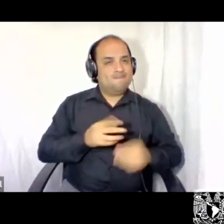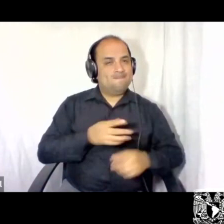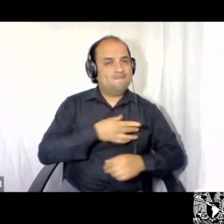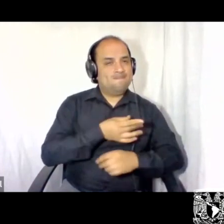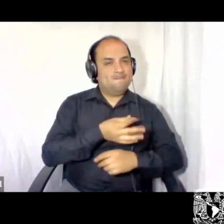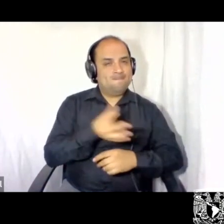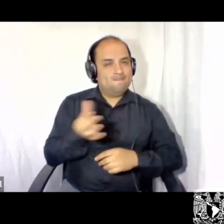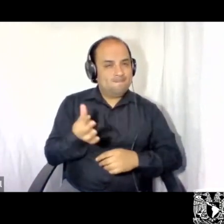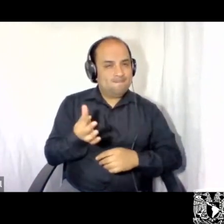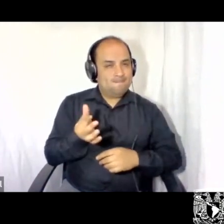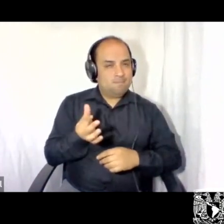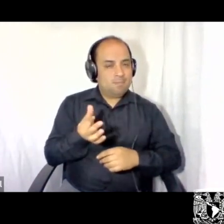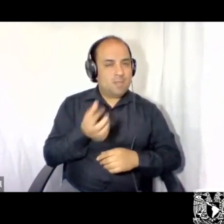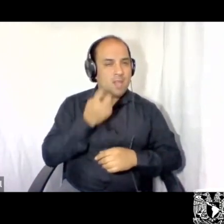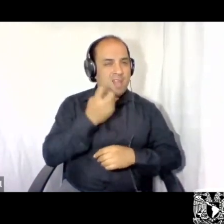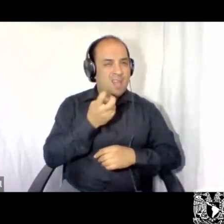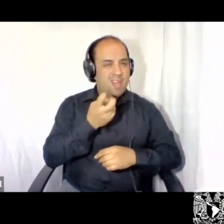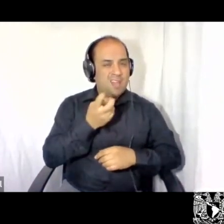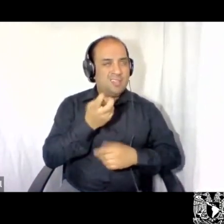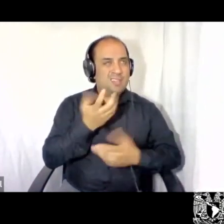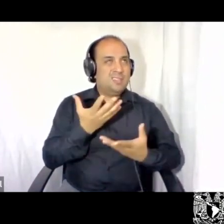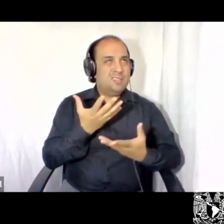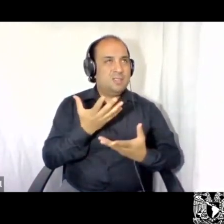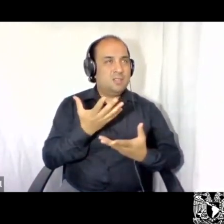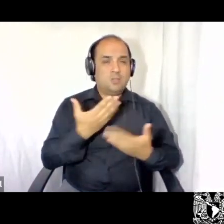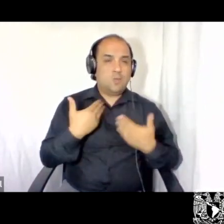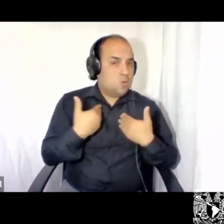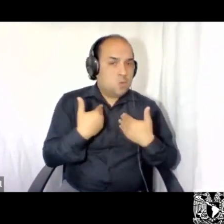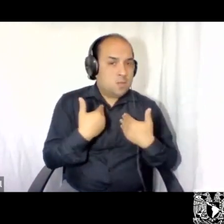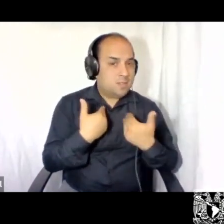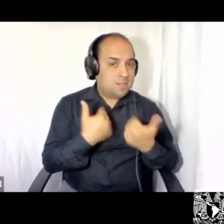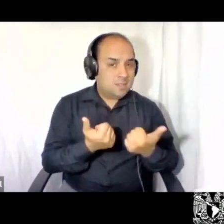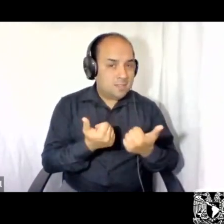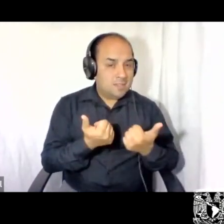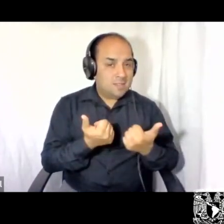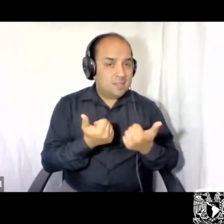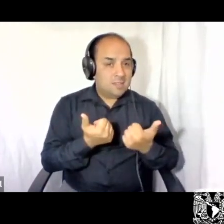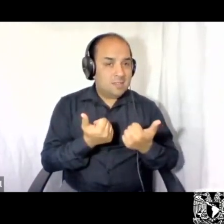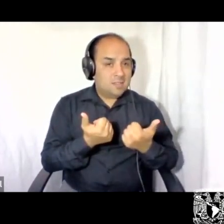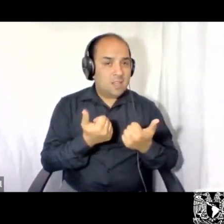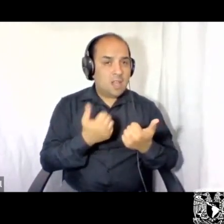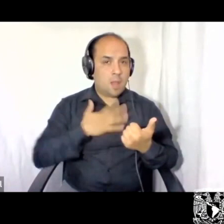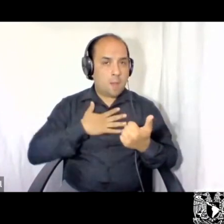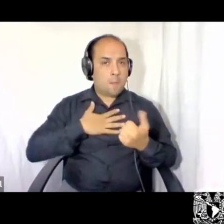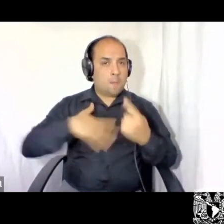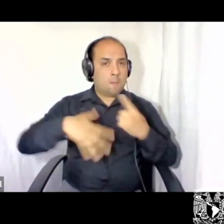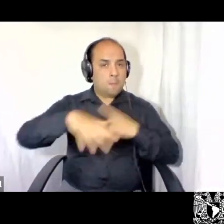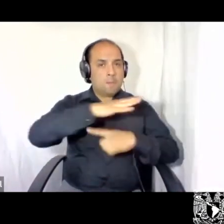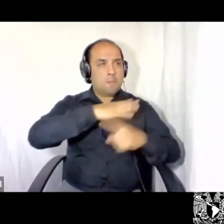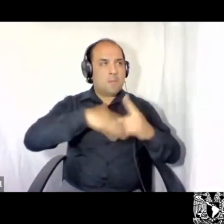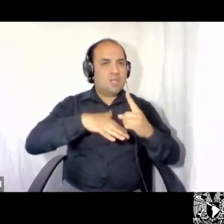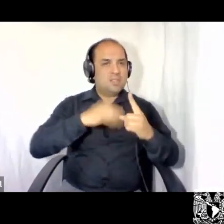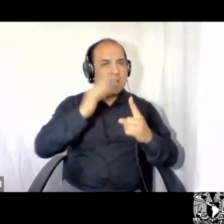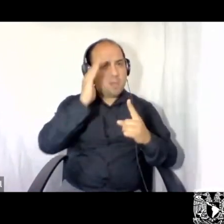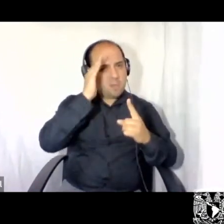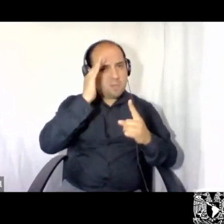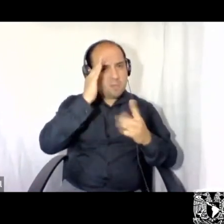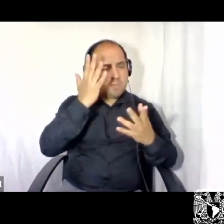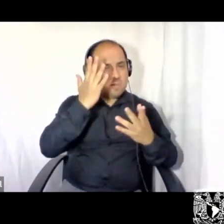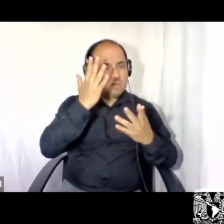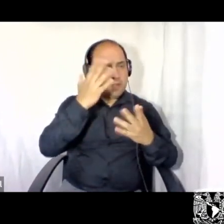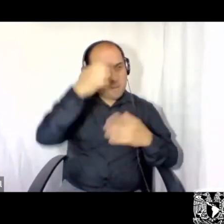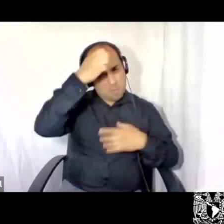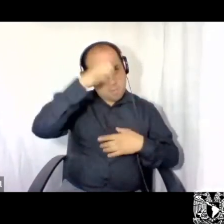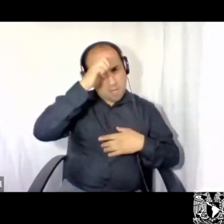algo que no tenía como ubicado dentro de mi entorno de reflexión, ¿no? Y a través de